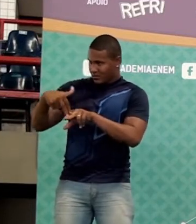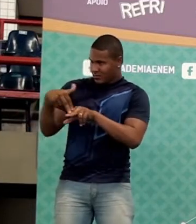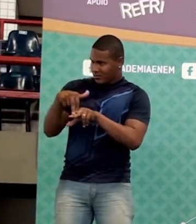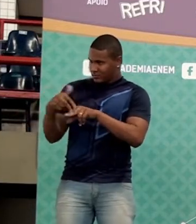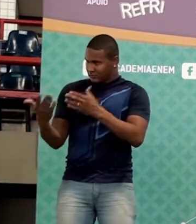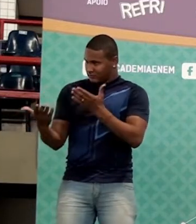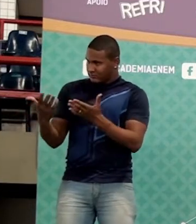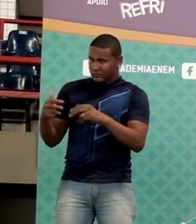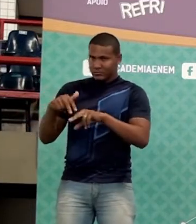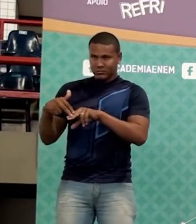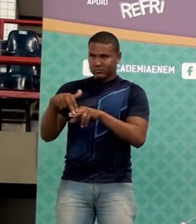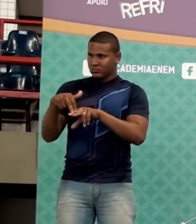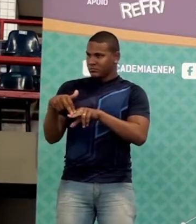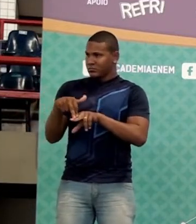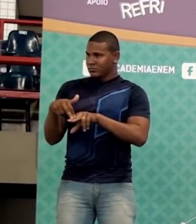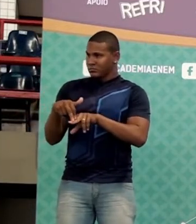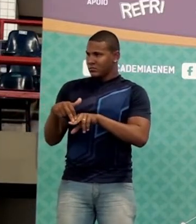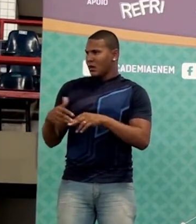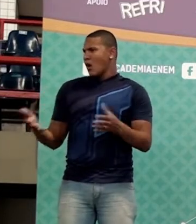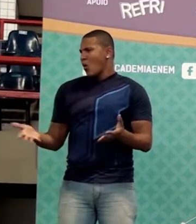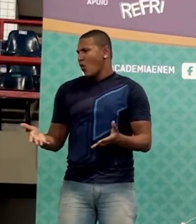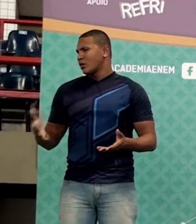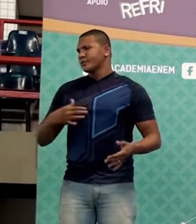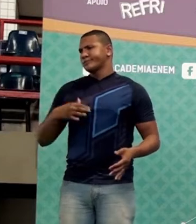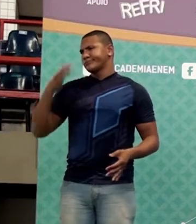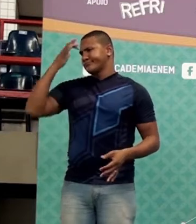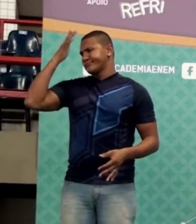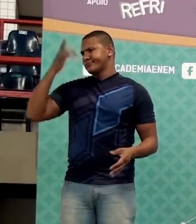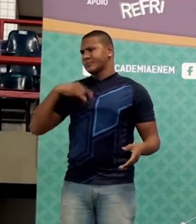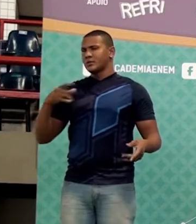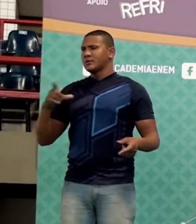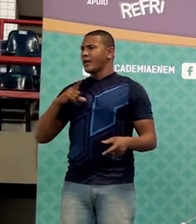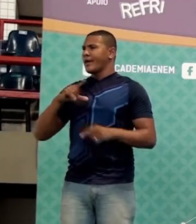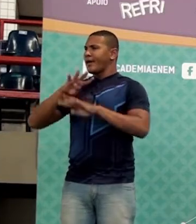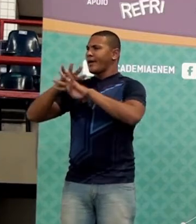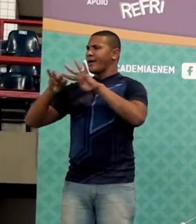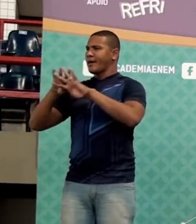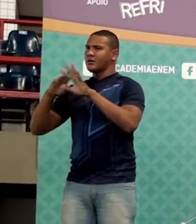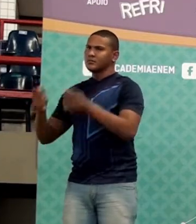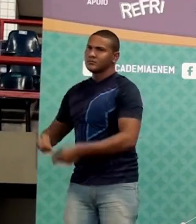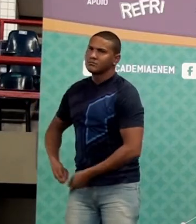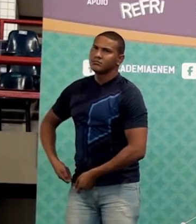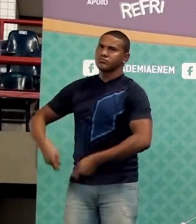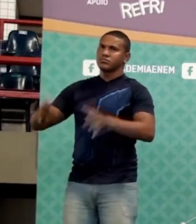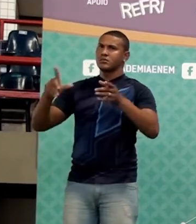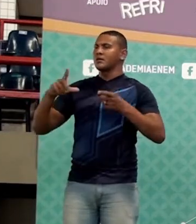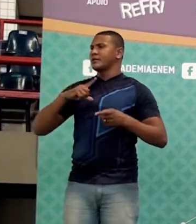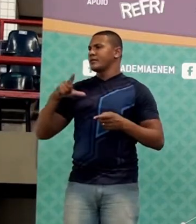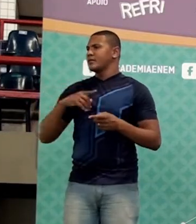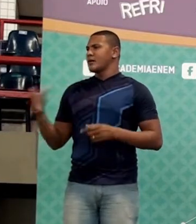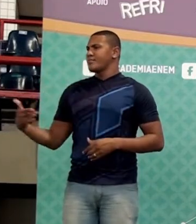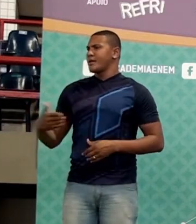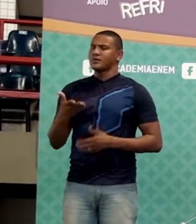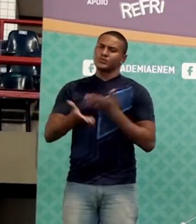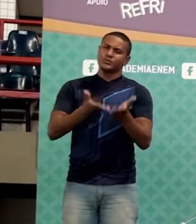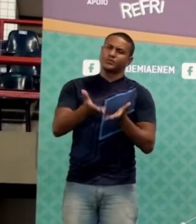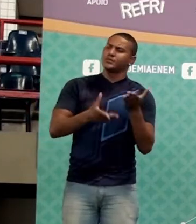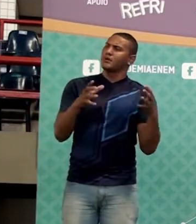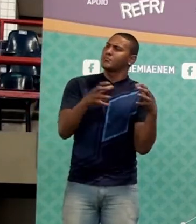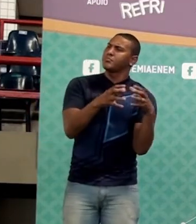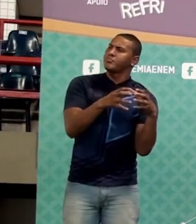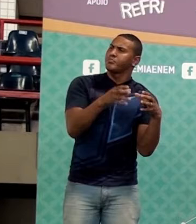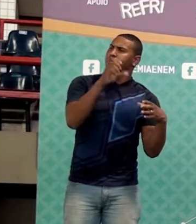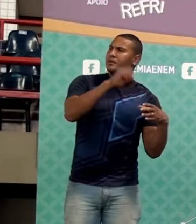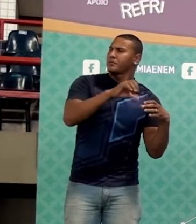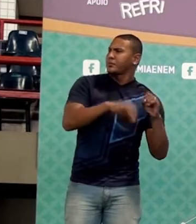dia, a gente pesca com vara, com rede, cria peixe em viveiro. Então o que